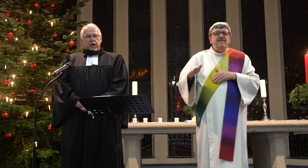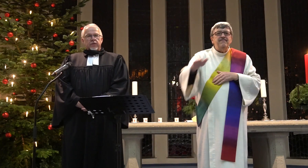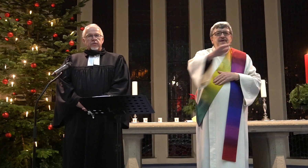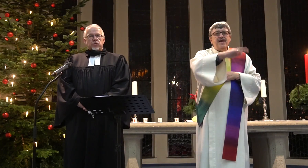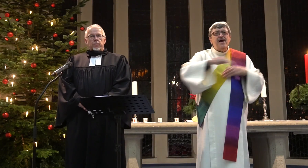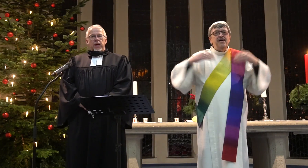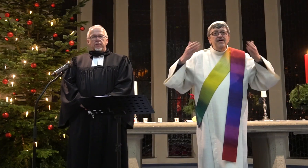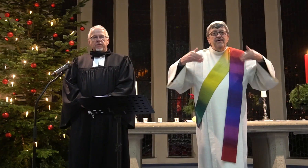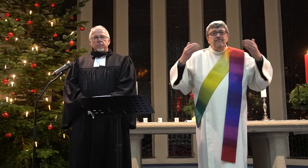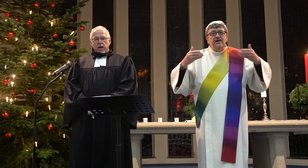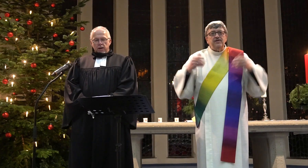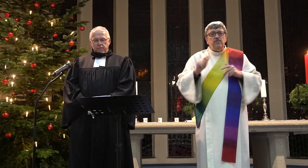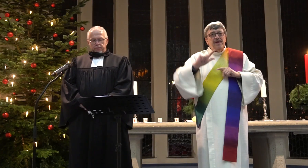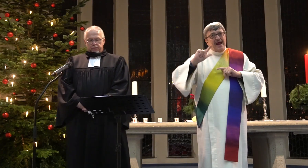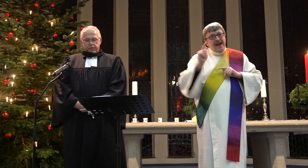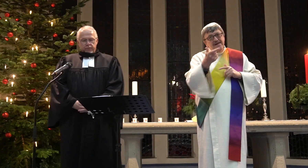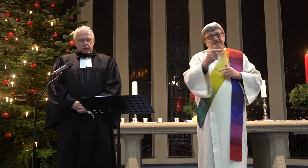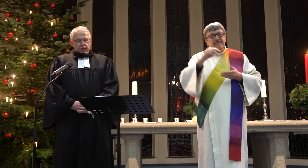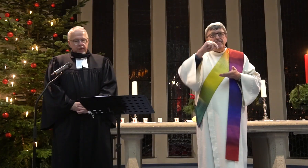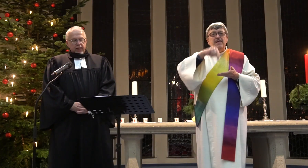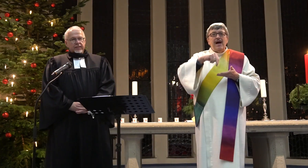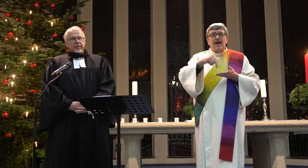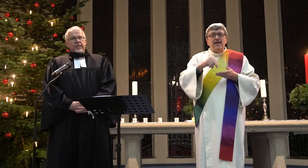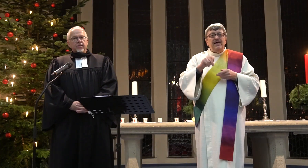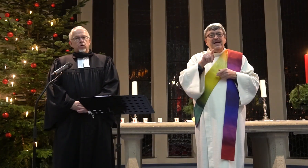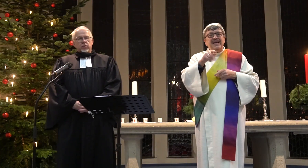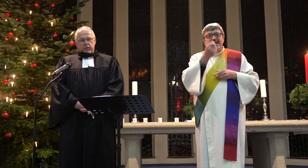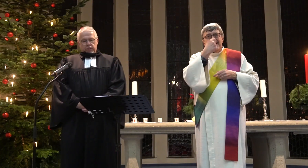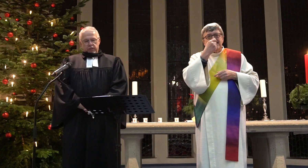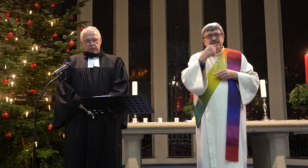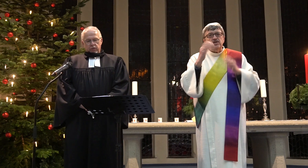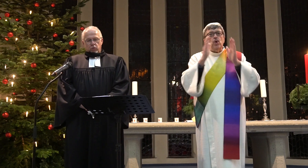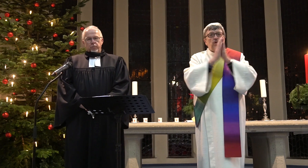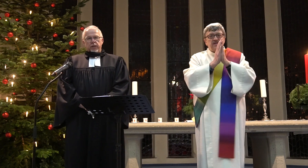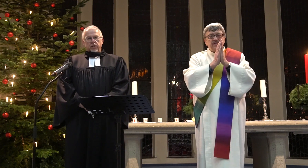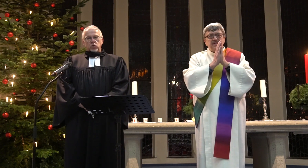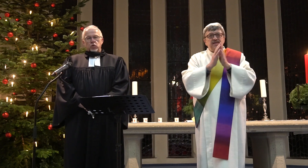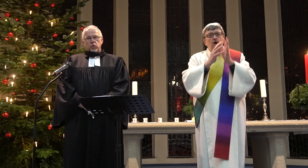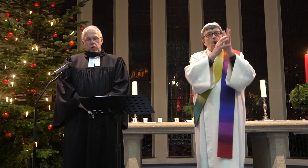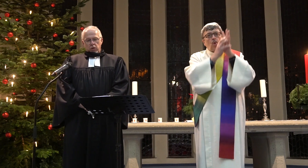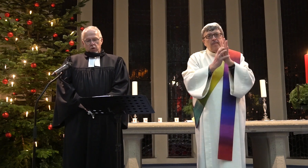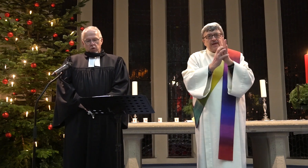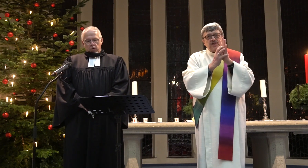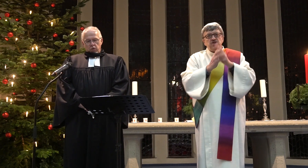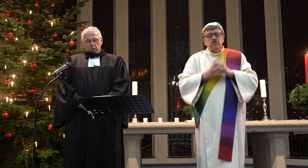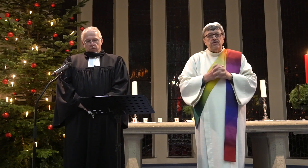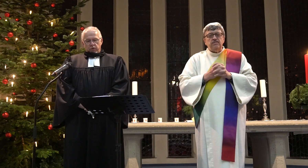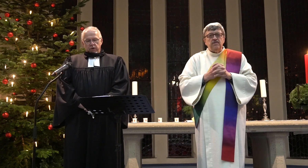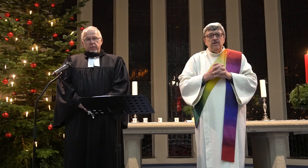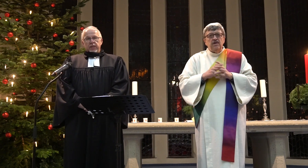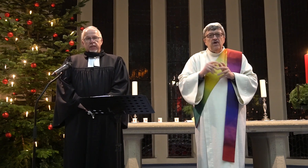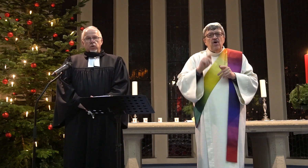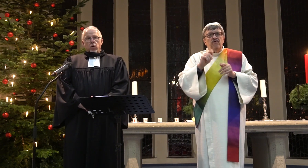Wir feiern zum 11. Mal in Essen diesen Gottesdienst ökumenisch.